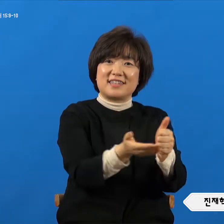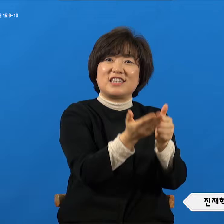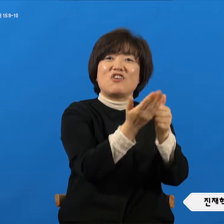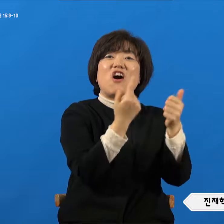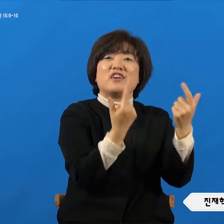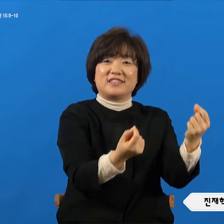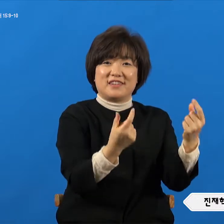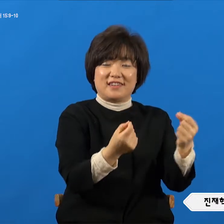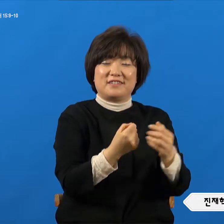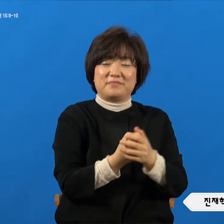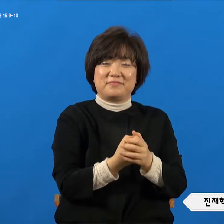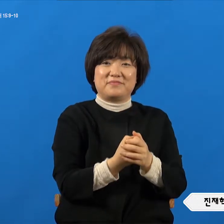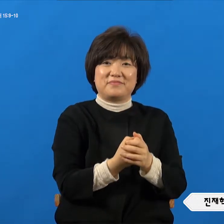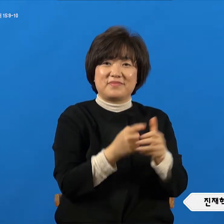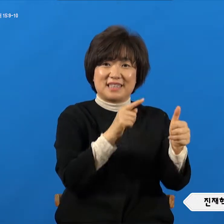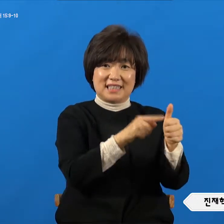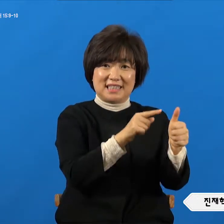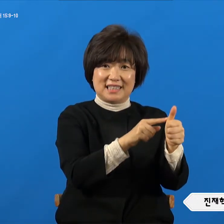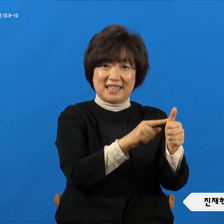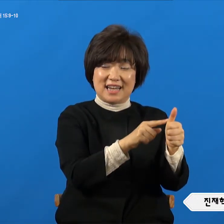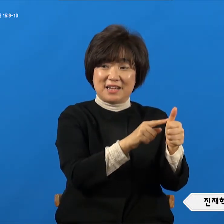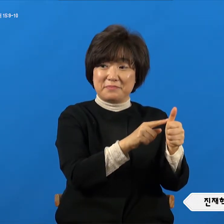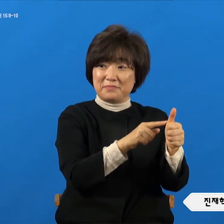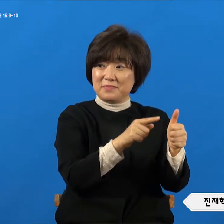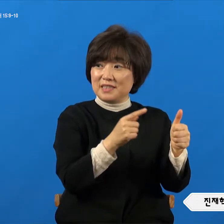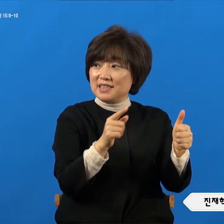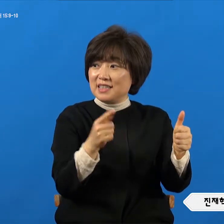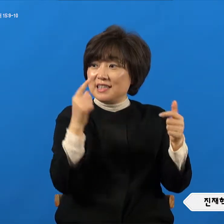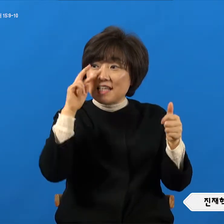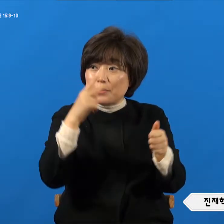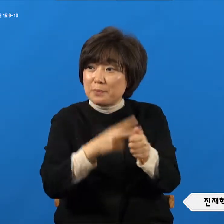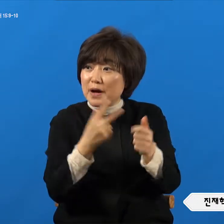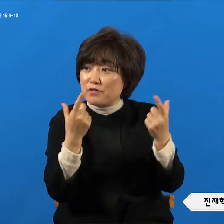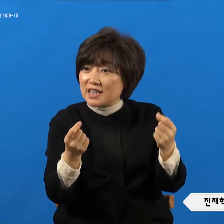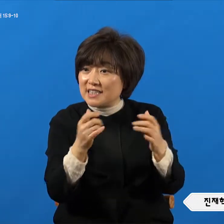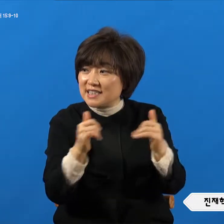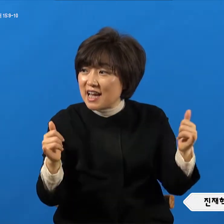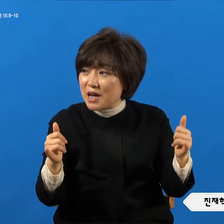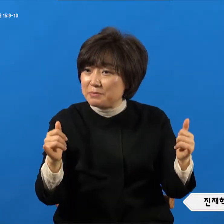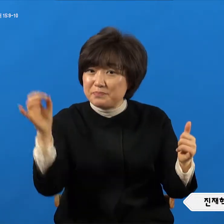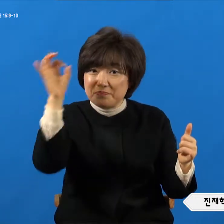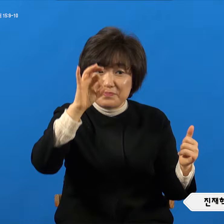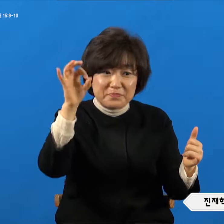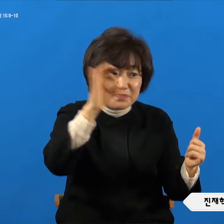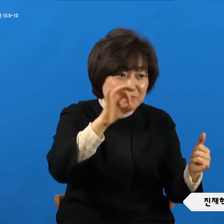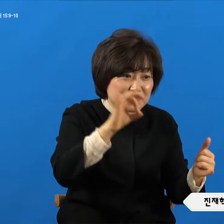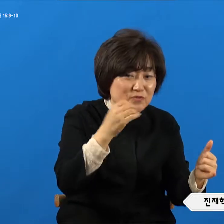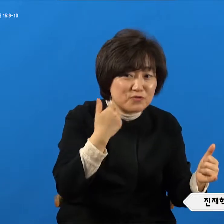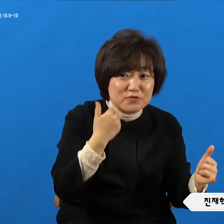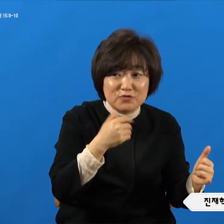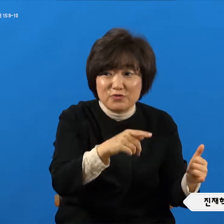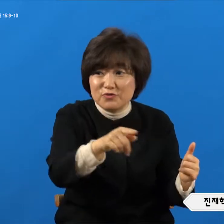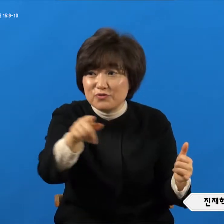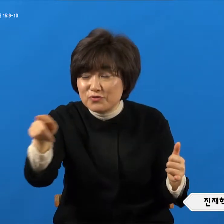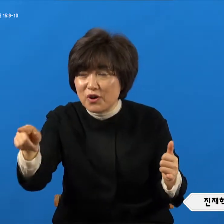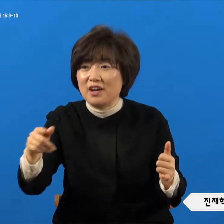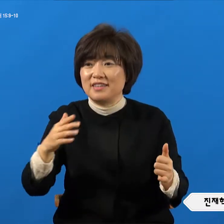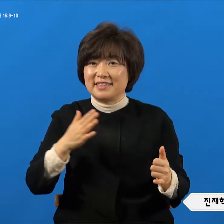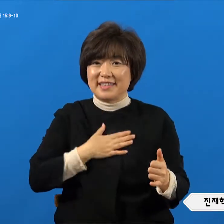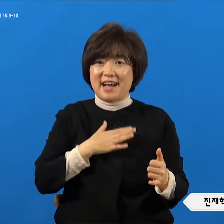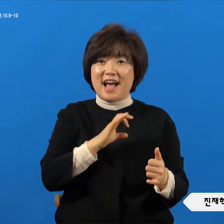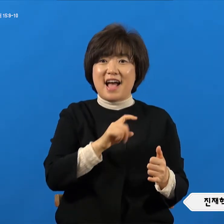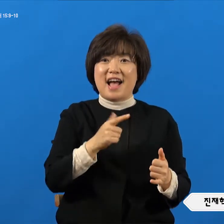다소의 한 소년을 찾으시지 않으시겠습니까? 그들에게 아나니아가 되어 주십시오.